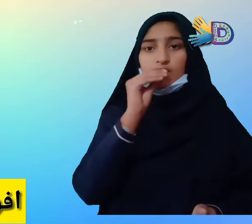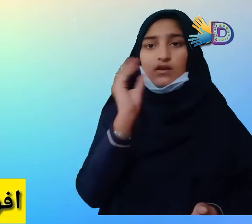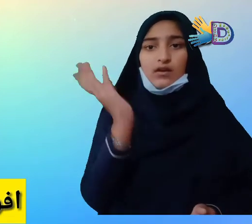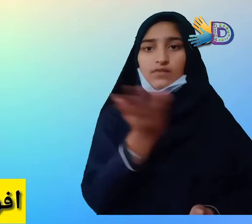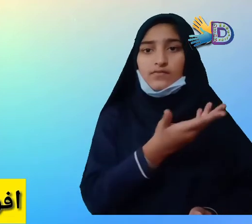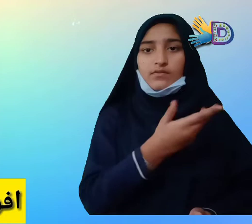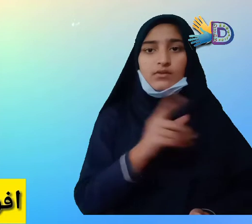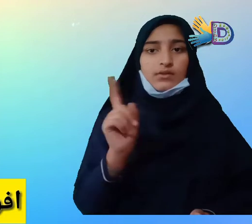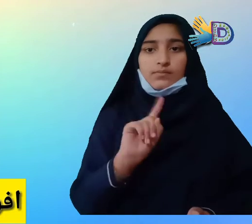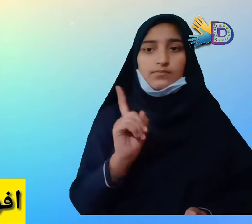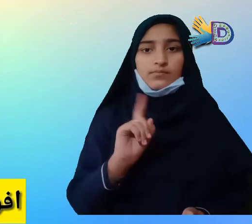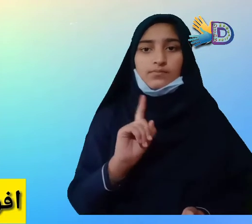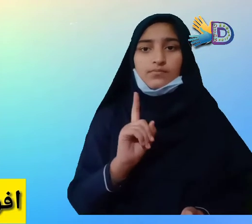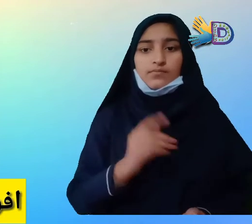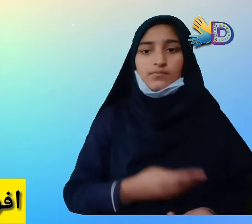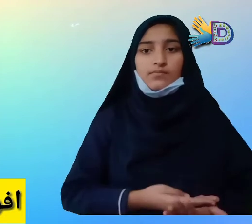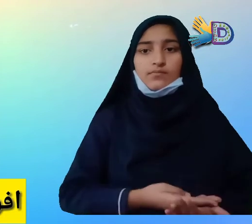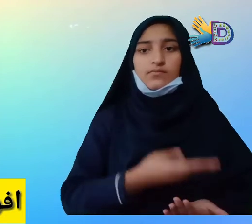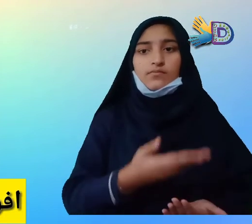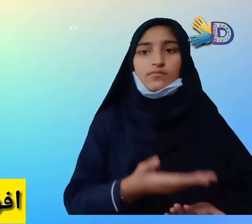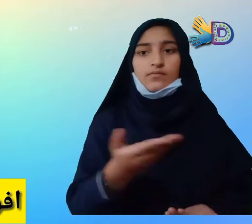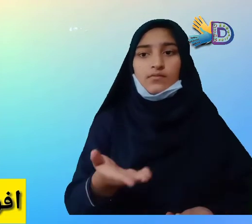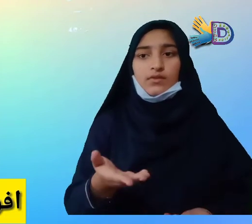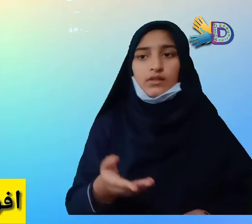अफवाह मत फैलाओ।